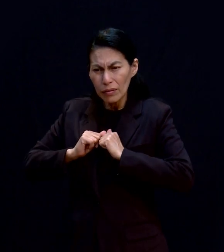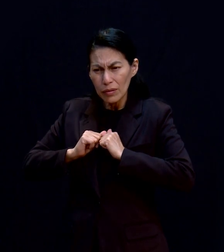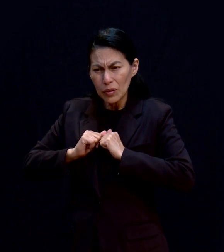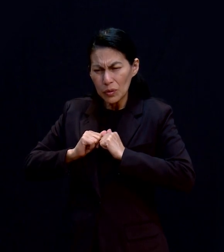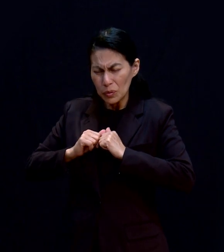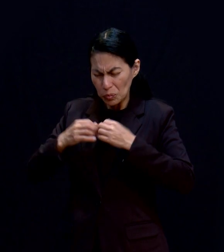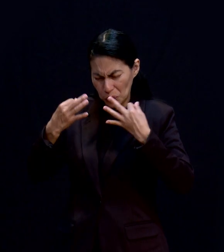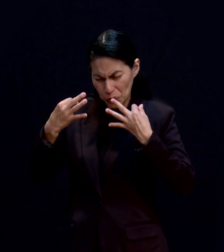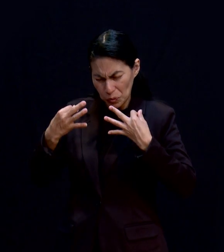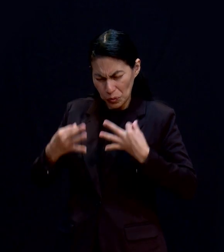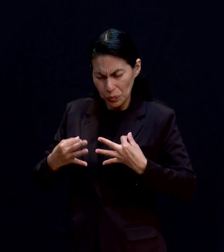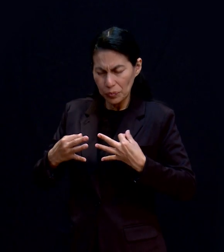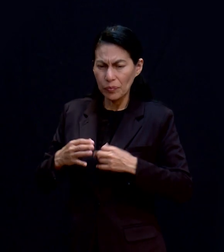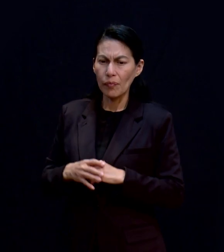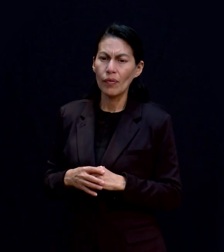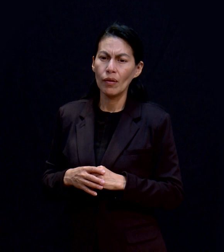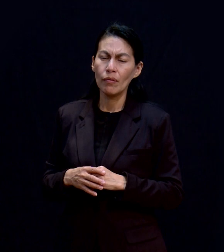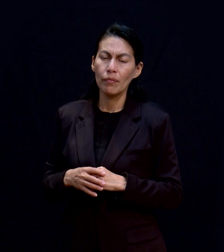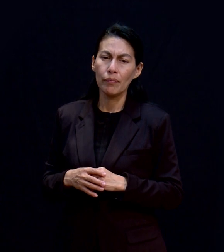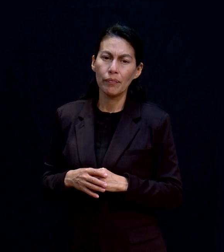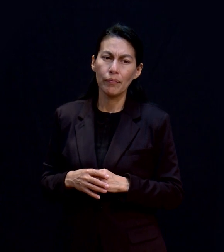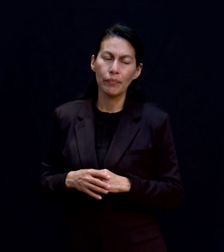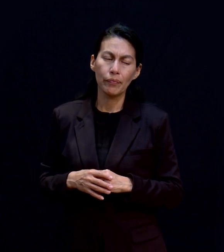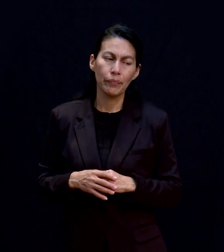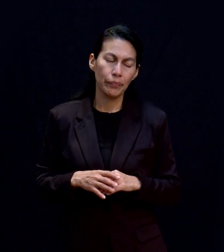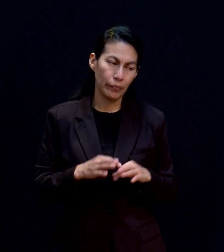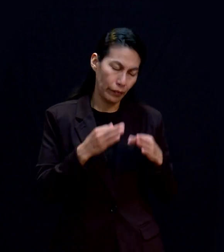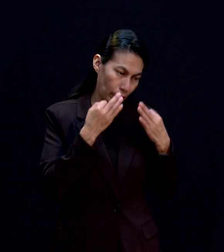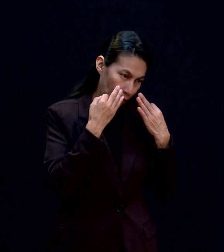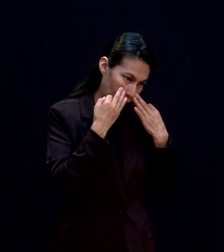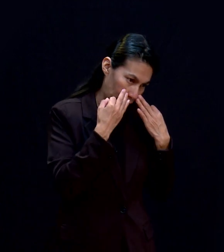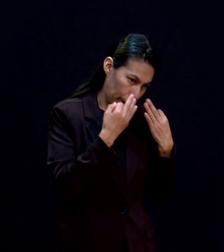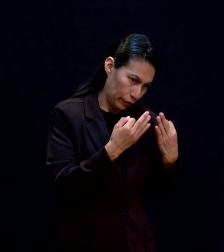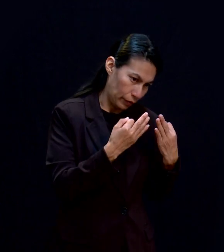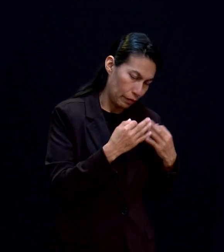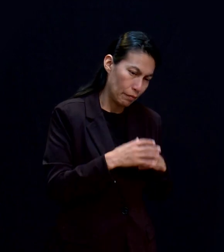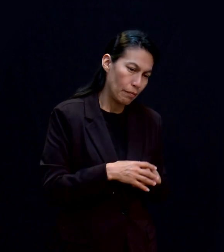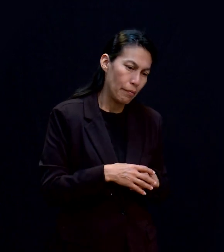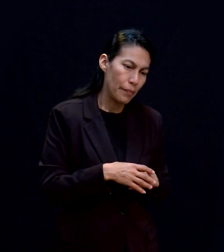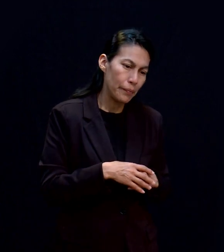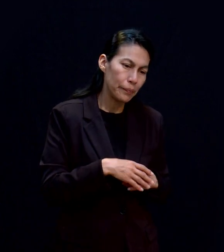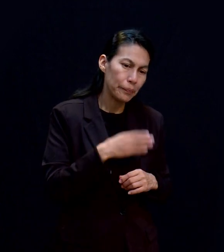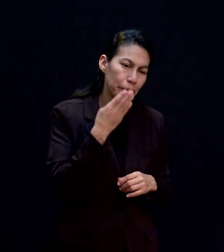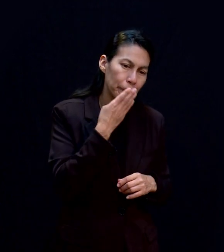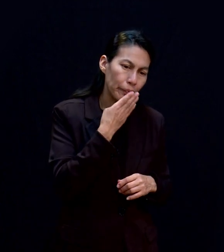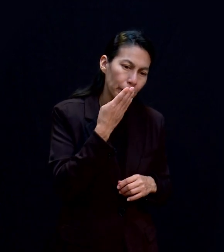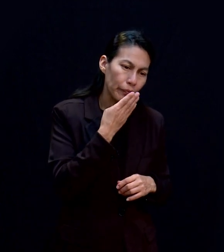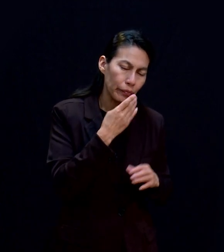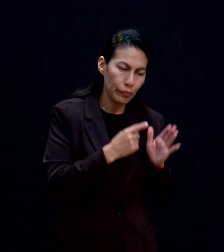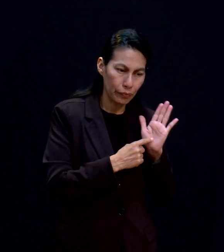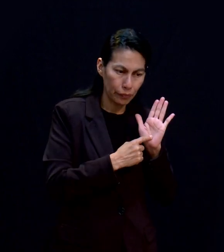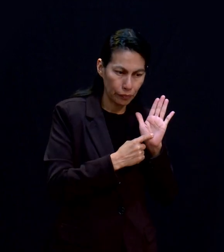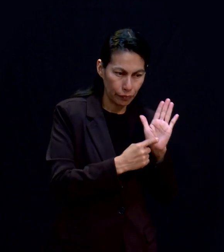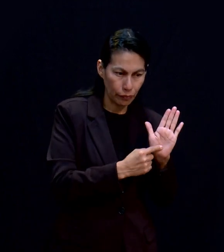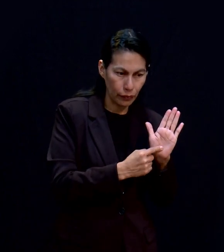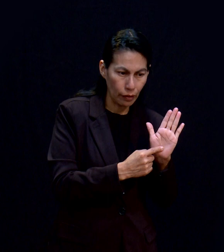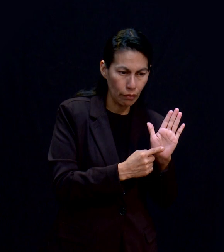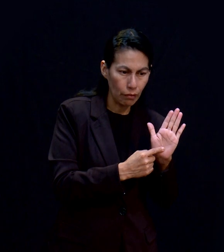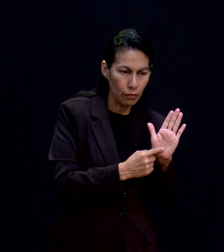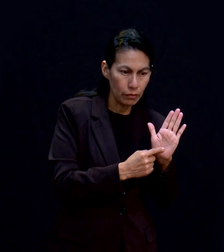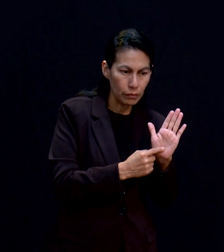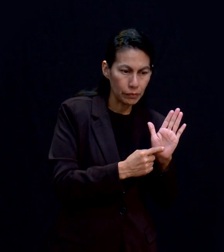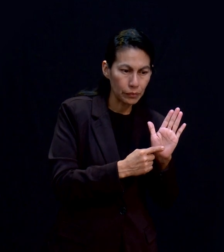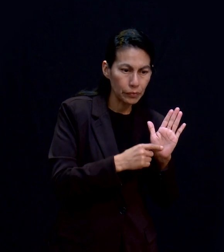tal cual nosotros le hablemos desde el día que comienza fíjate que la biblia remarca que